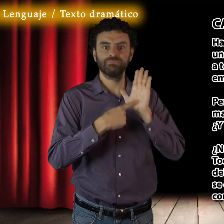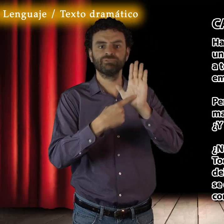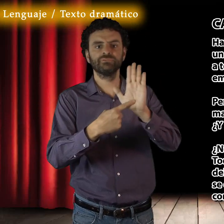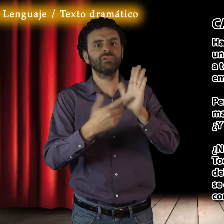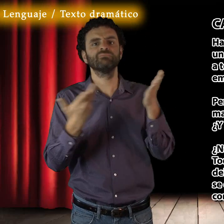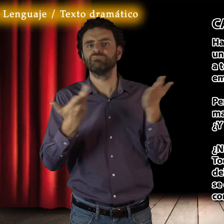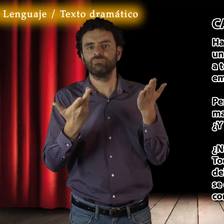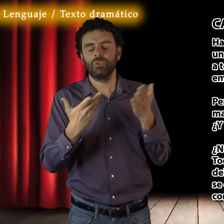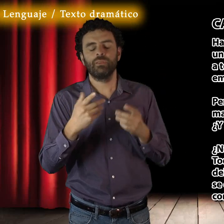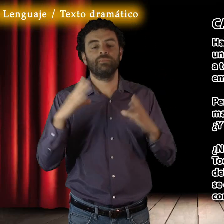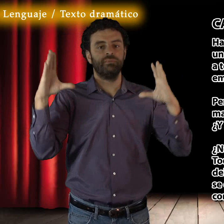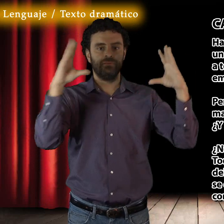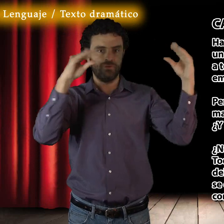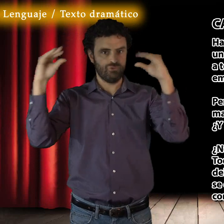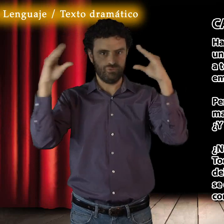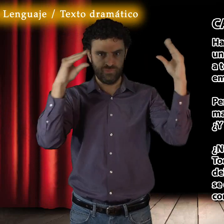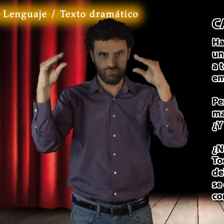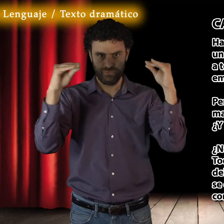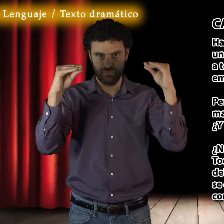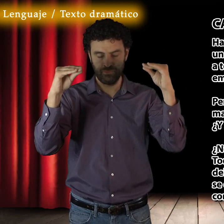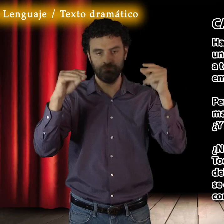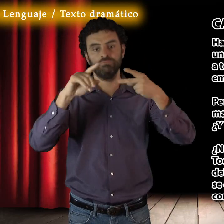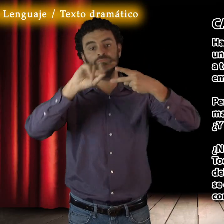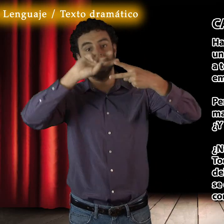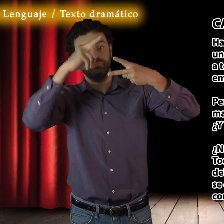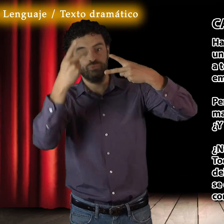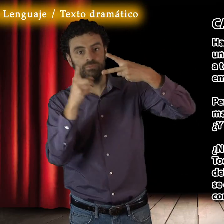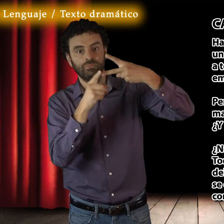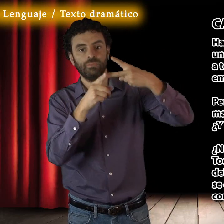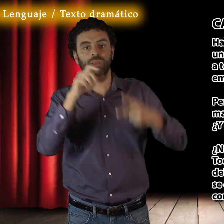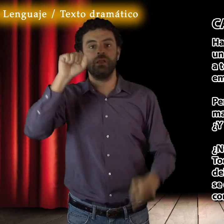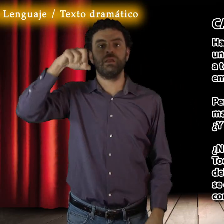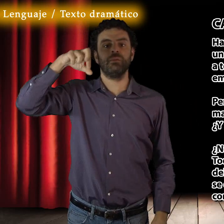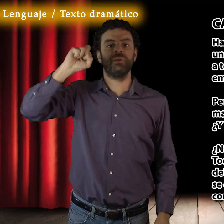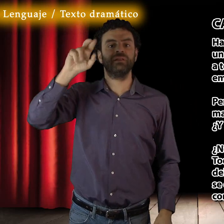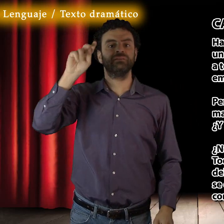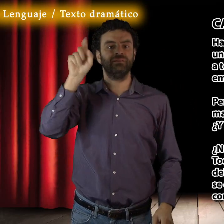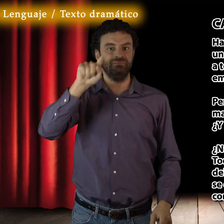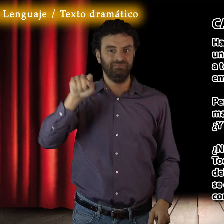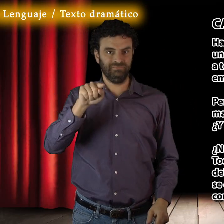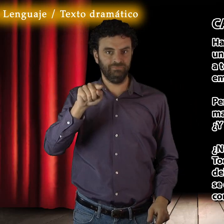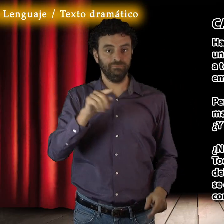secundario el principal presenta como diálogo apartes y